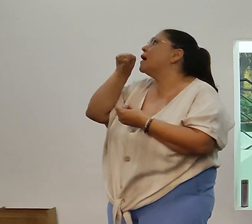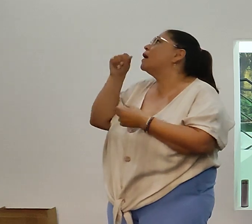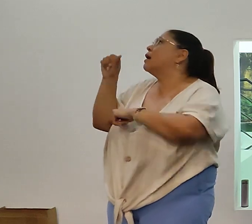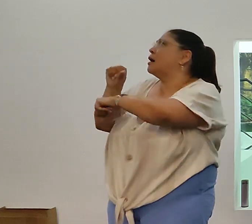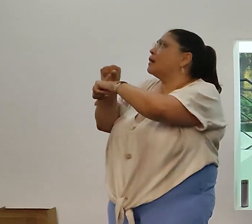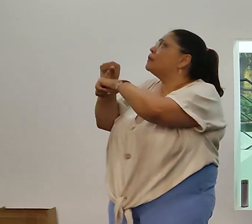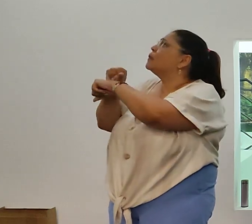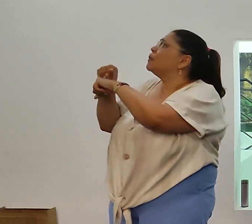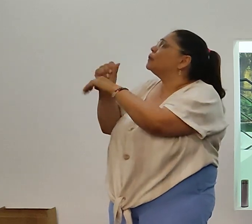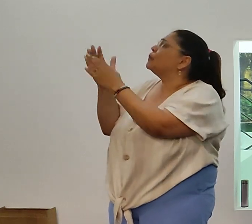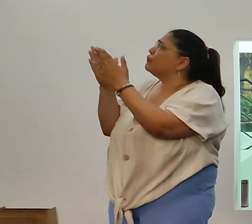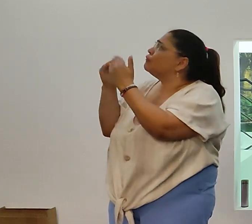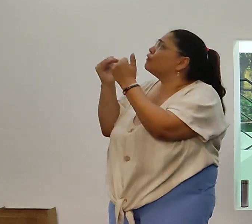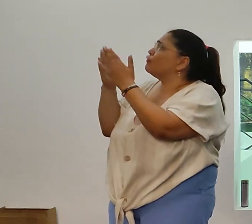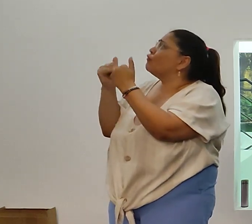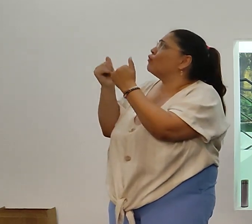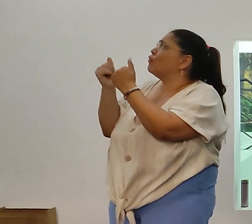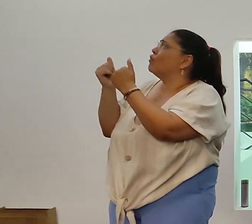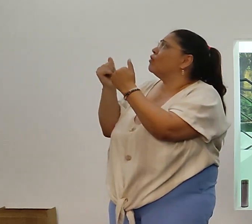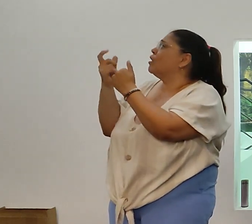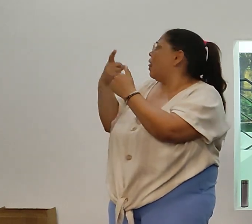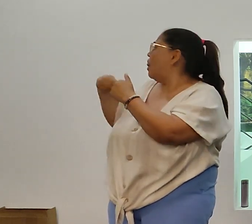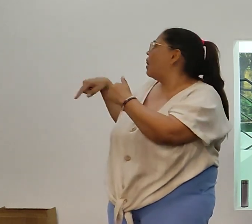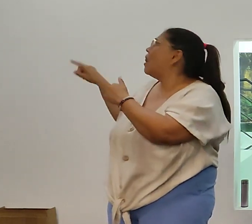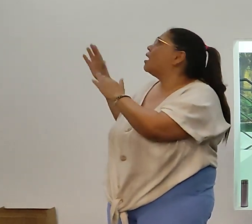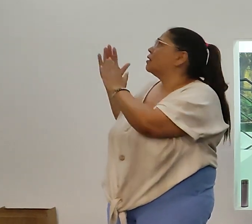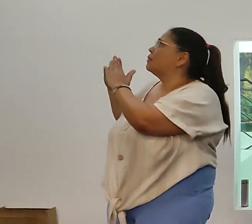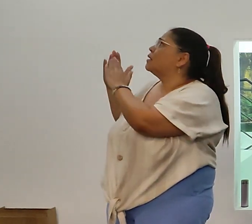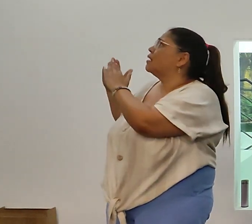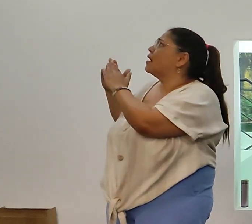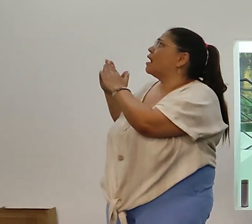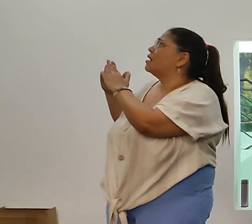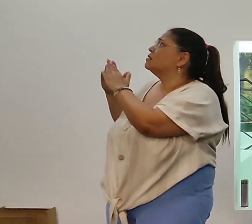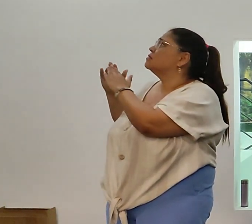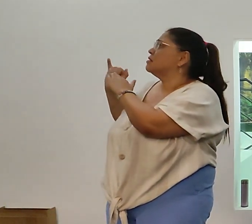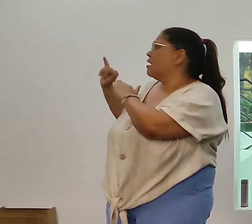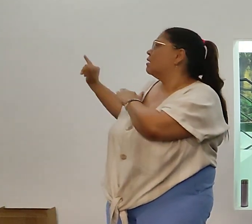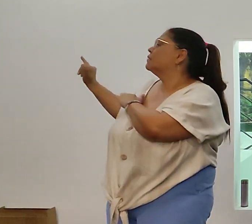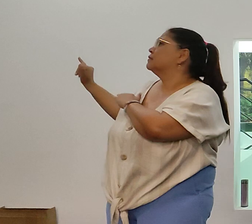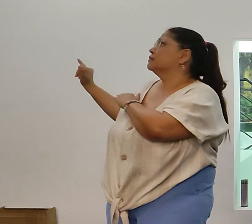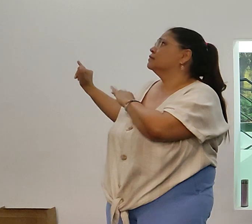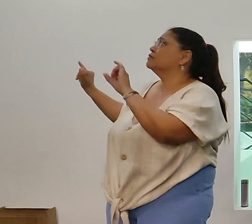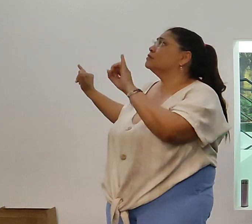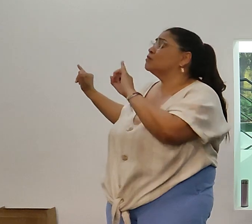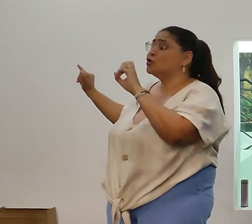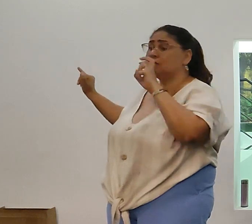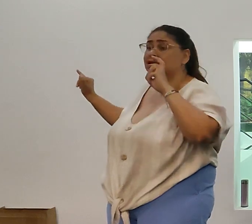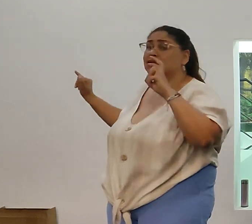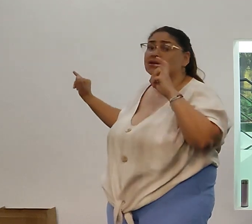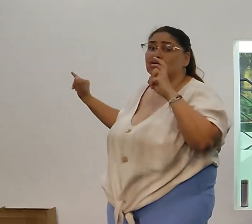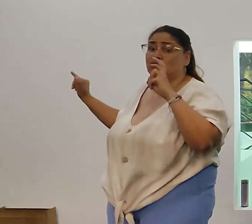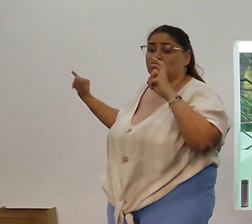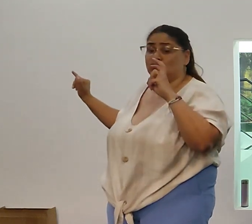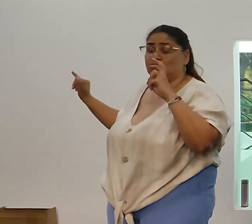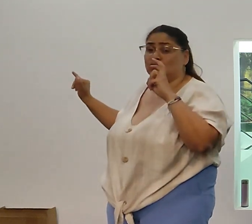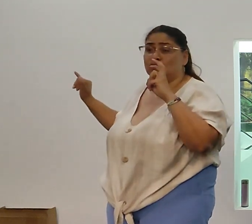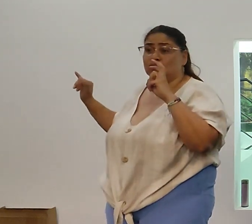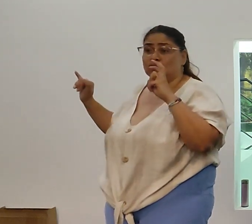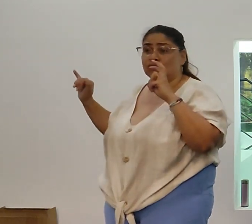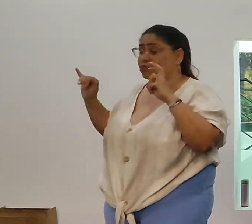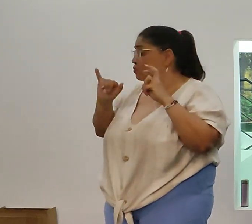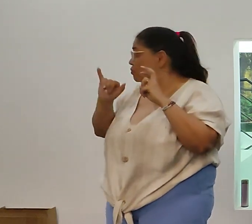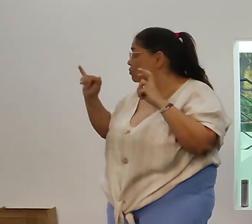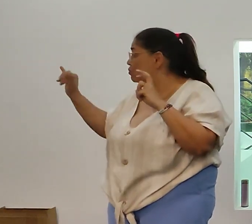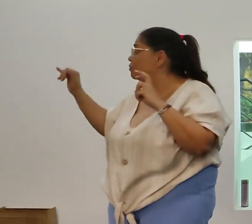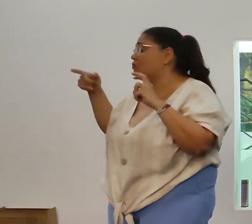peço uma coisa. Pelo menos faça com que Lázaro volte à vida e vá lá avisar os meus irmãos, eu tenho 5.